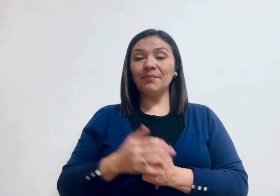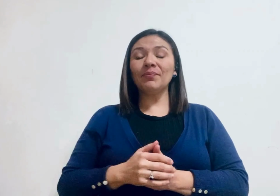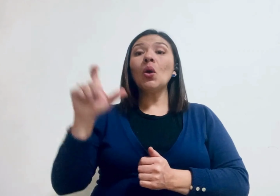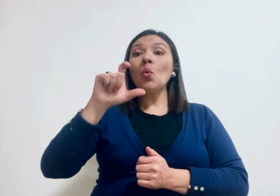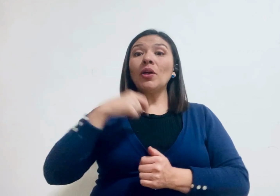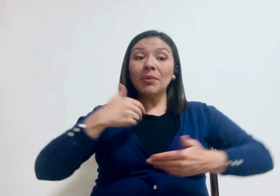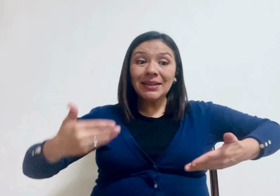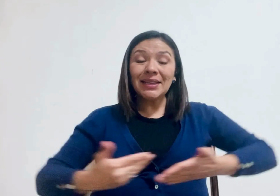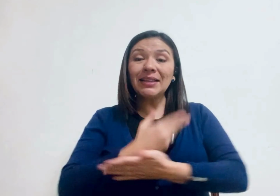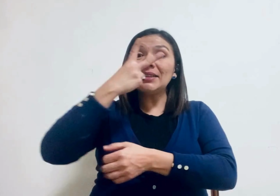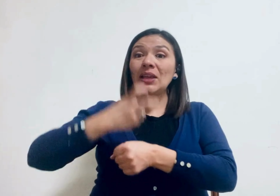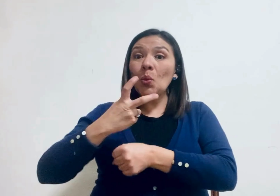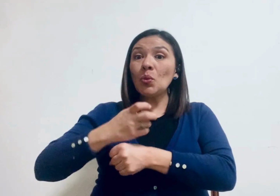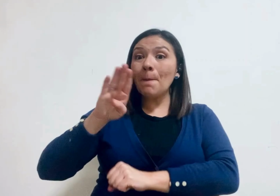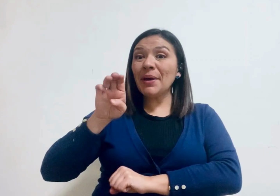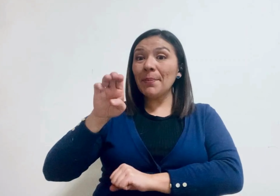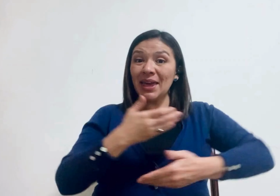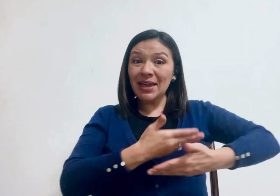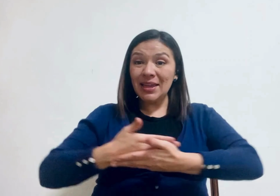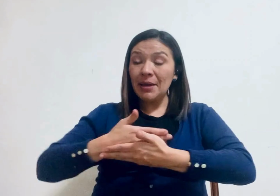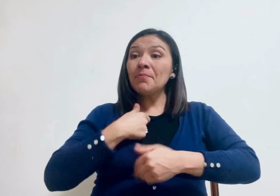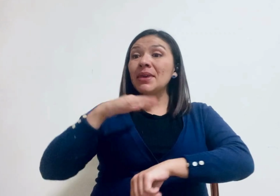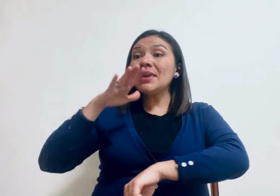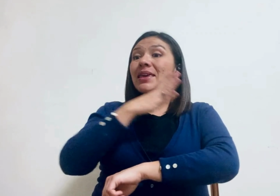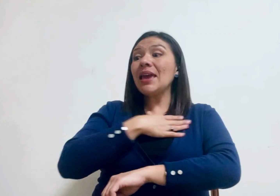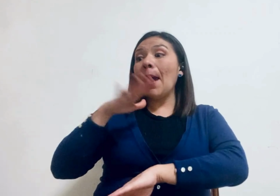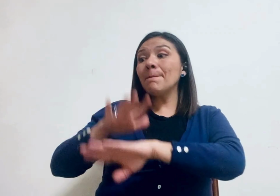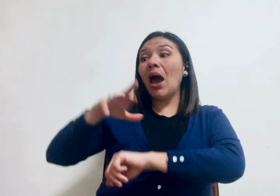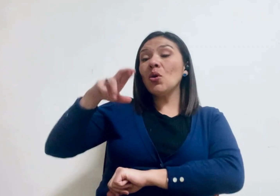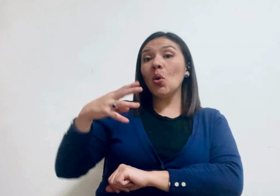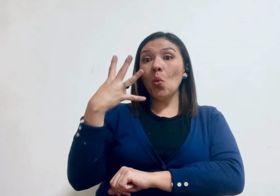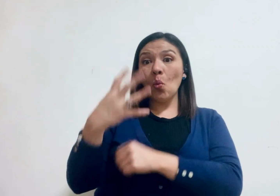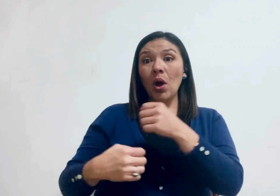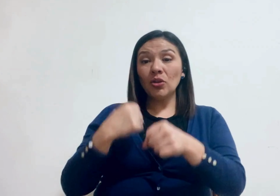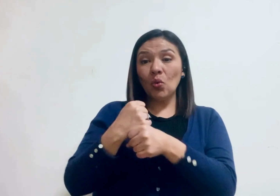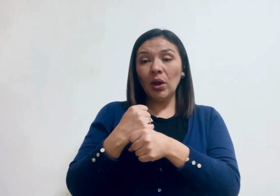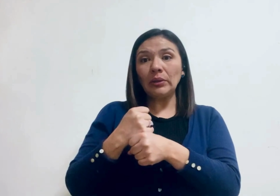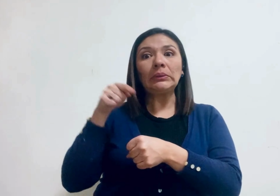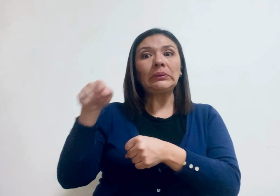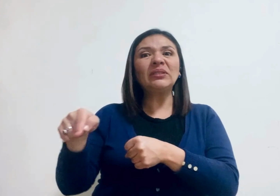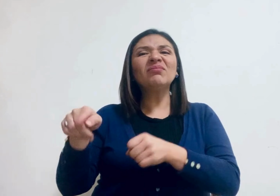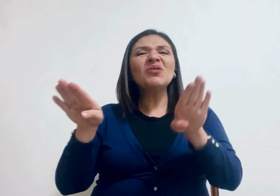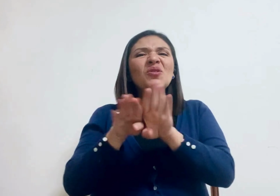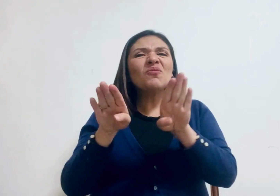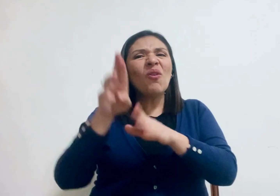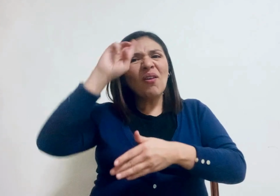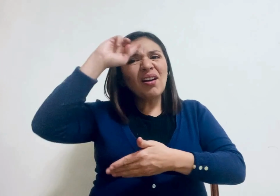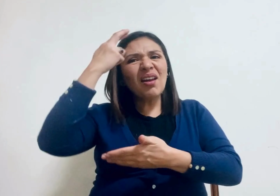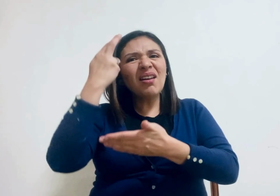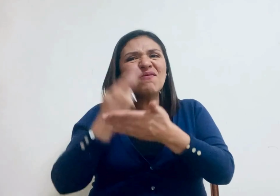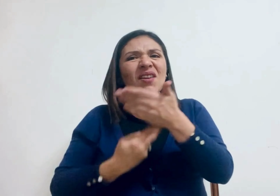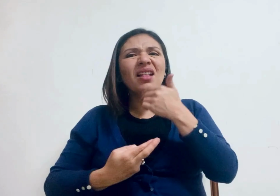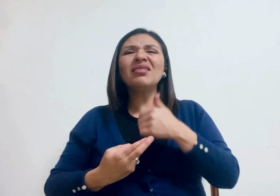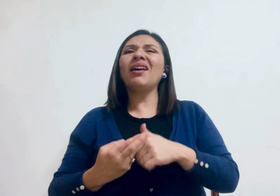Desde que tuve a mi segunda bebé, mi hija la mayor de 4 años se puso como rebelde, como que no